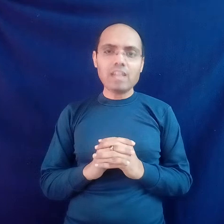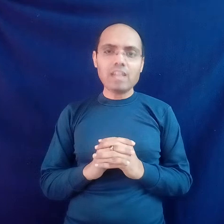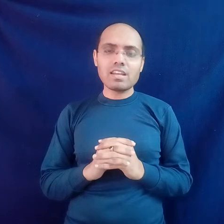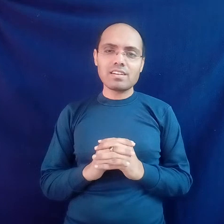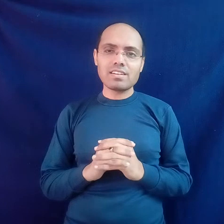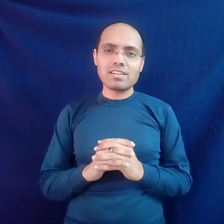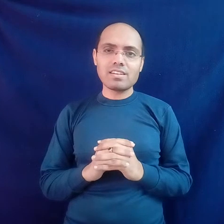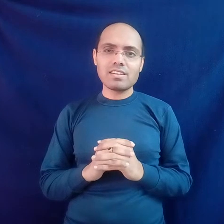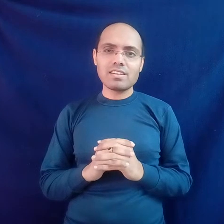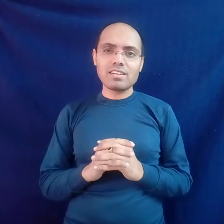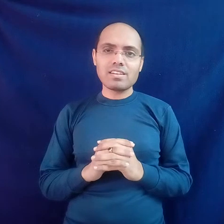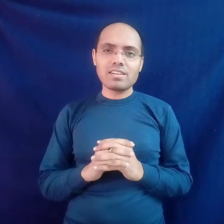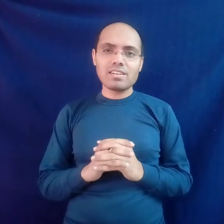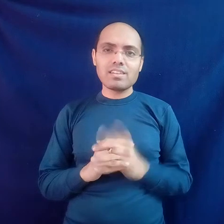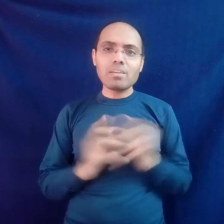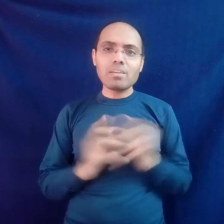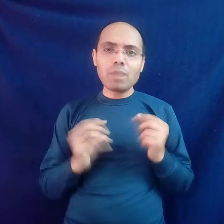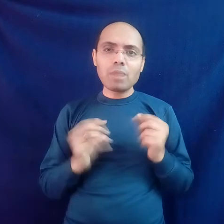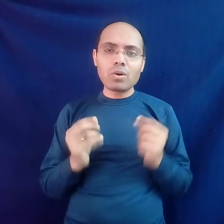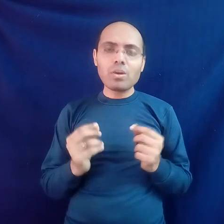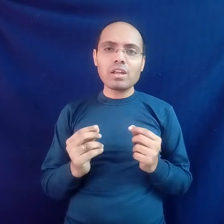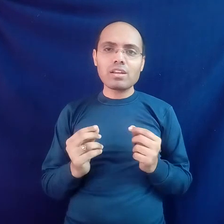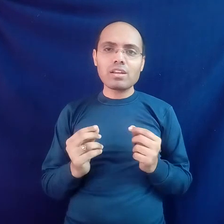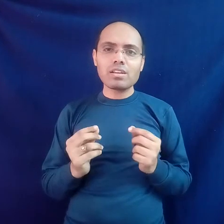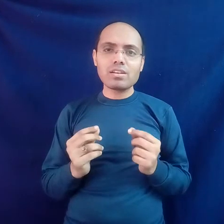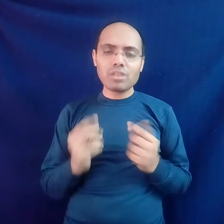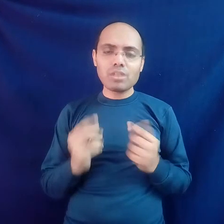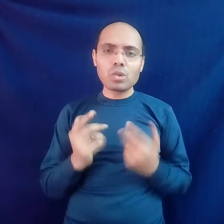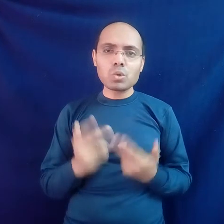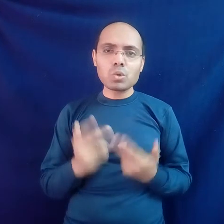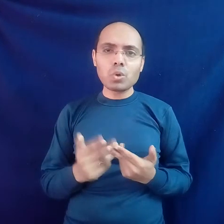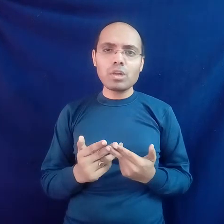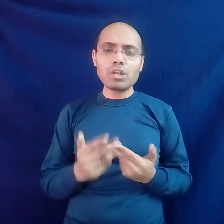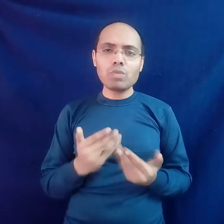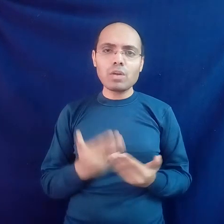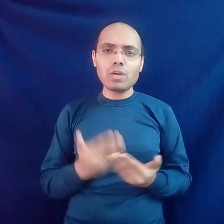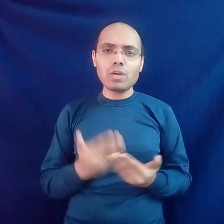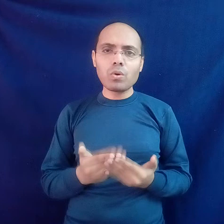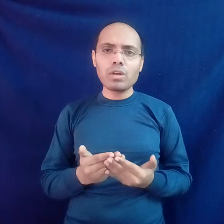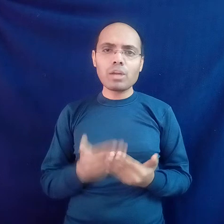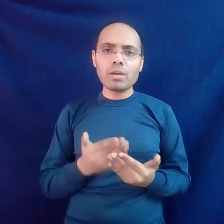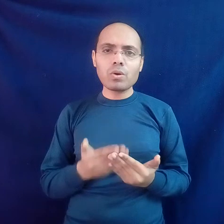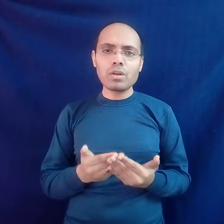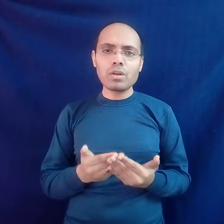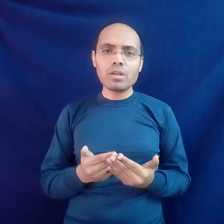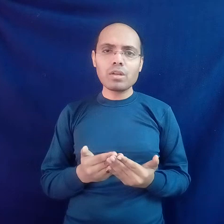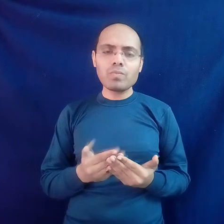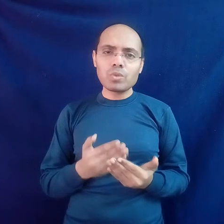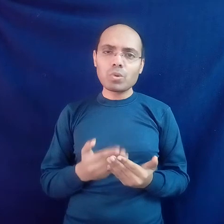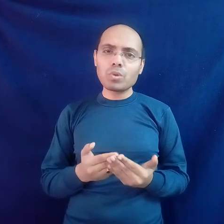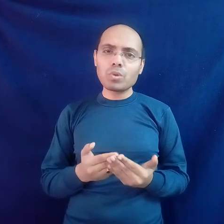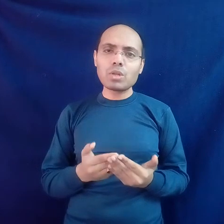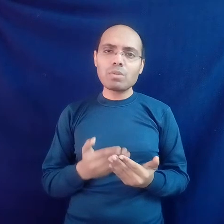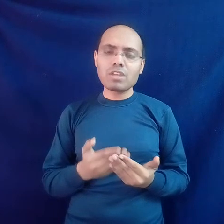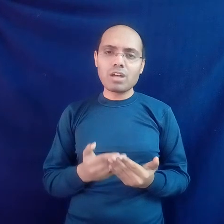लेकिन ये मैं कौन है? ये संतोष कौन है? ये सुनील कौन है? ये अभय कौन है? दोस्तों, ये तो मेरा नाम